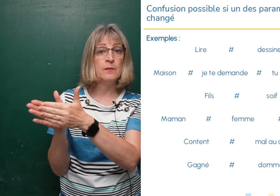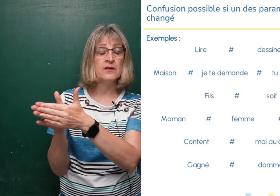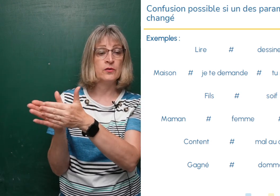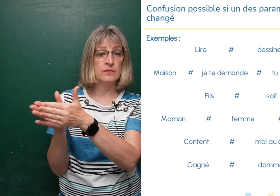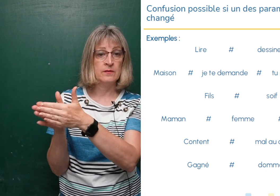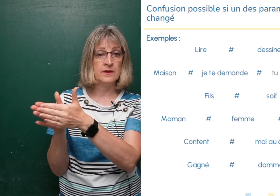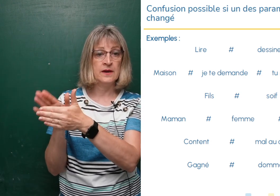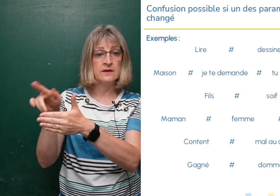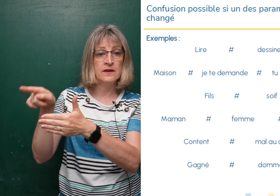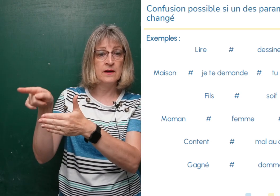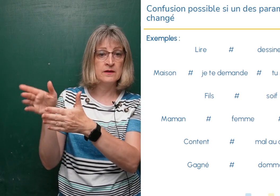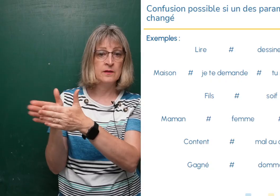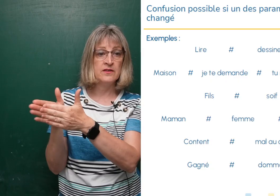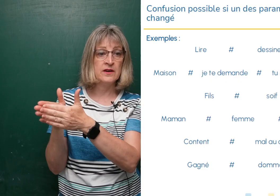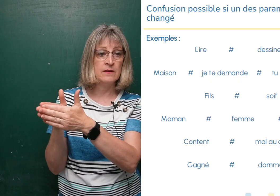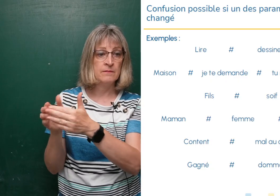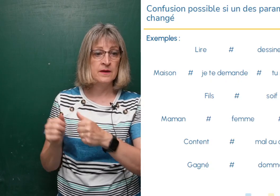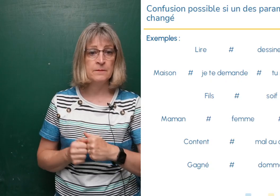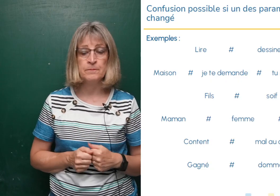personne qui est là, qui est placée là, hein.